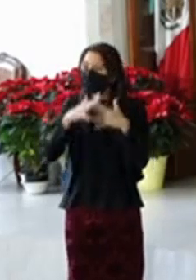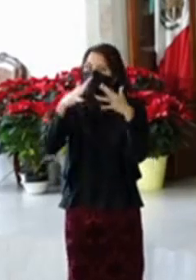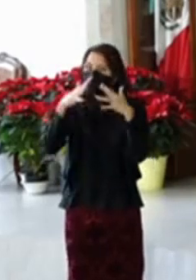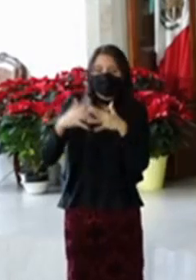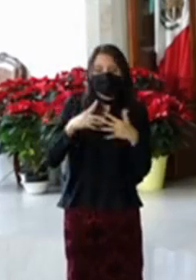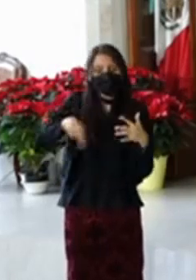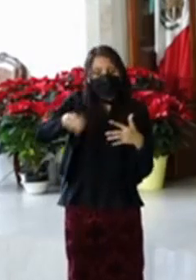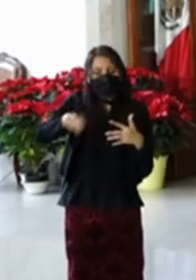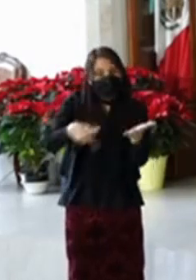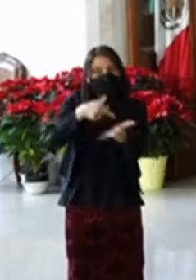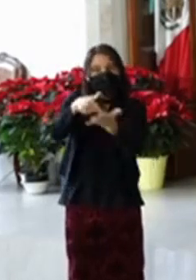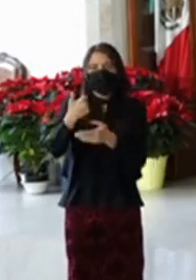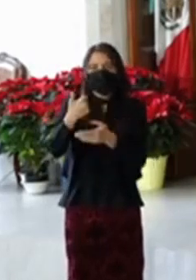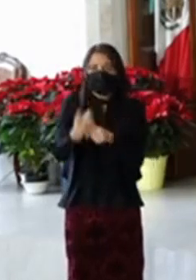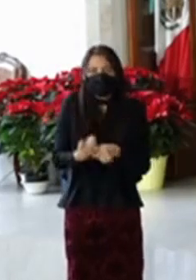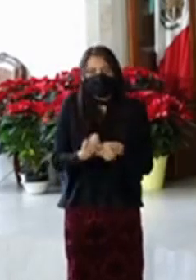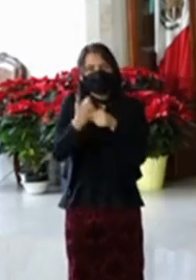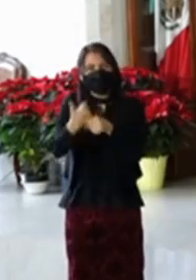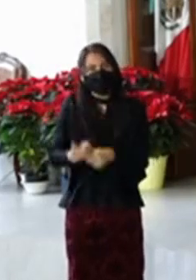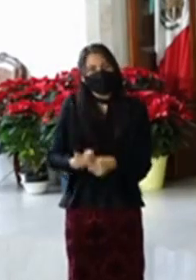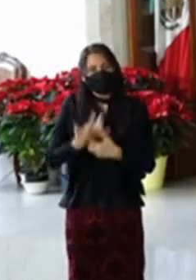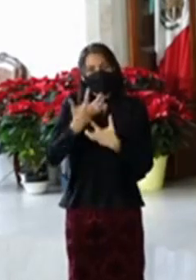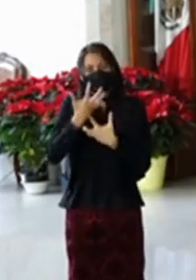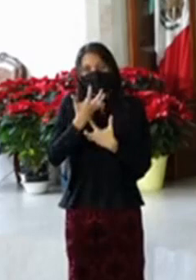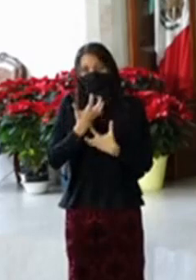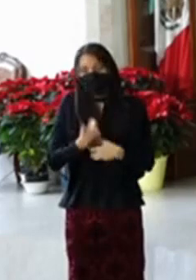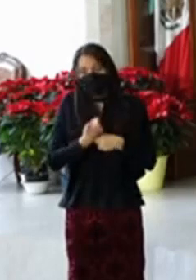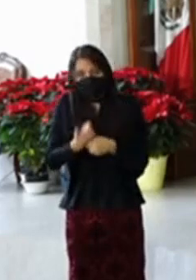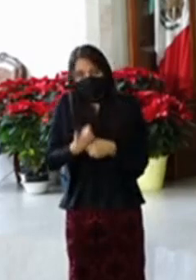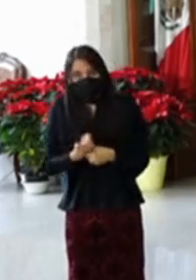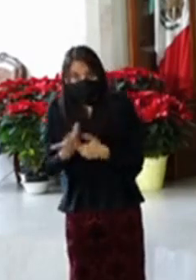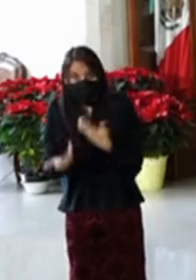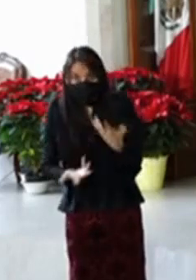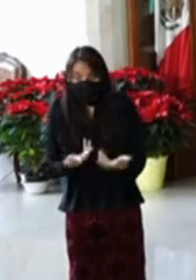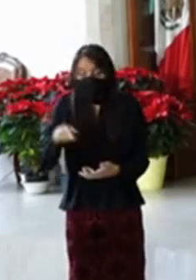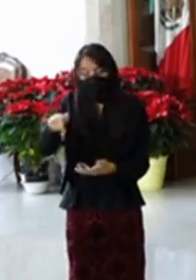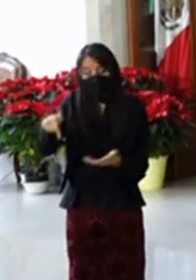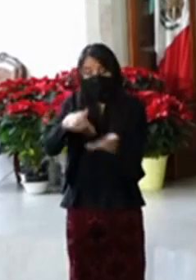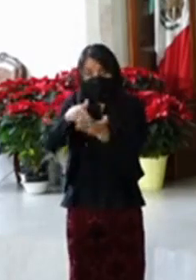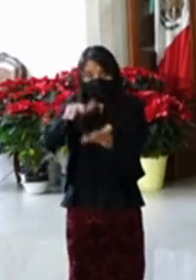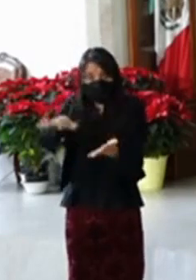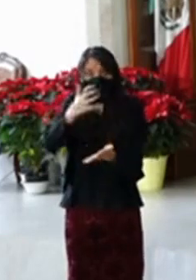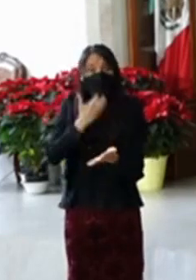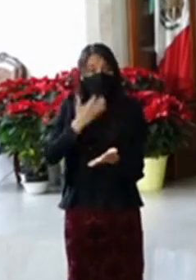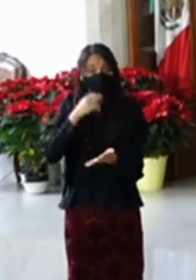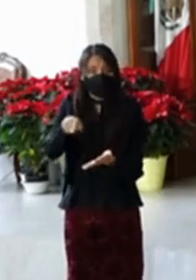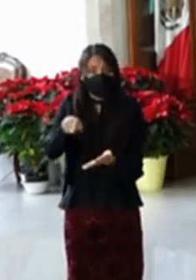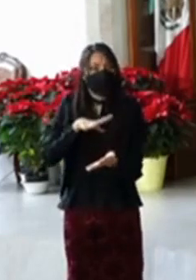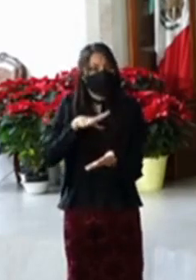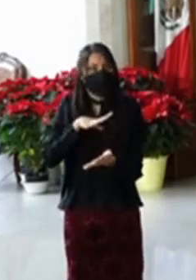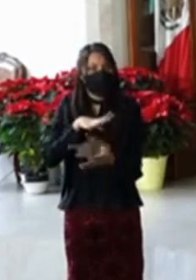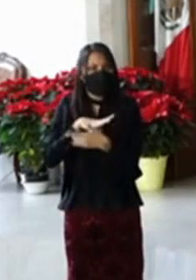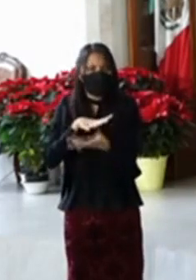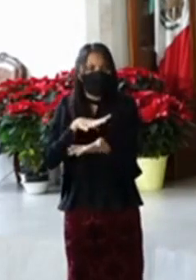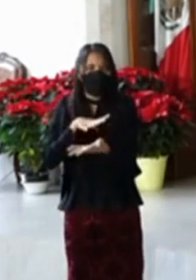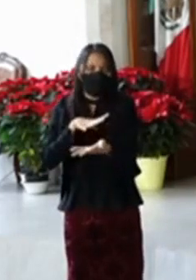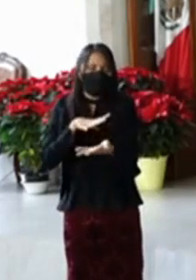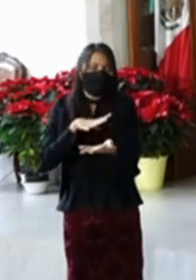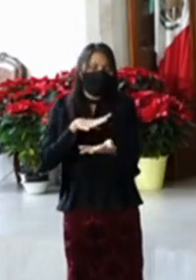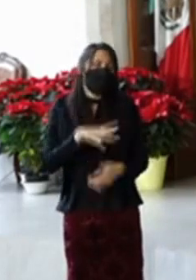dolor para el pueblo de Israel, en estas guerras hubo un